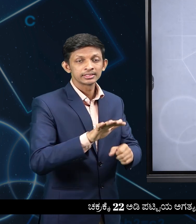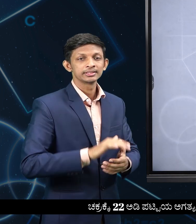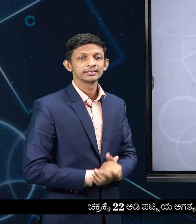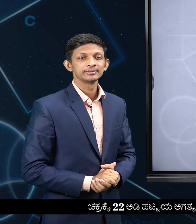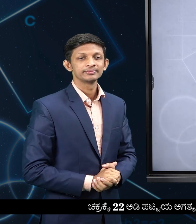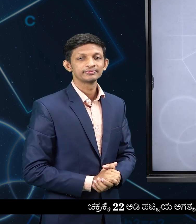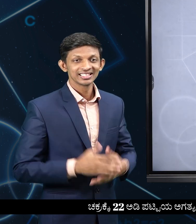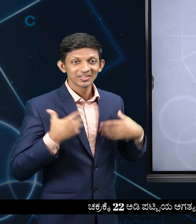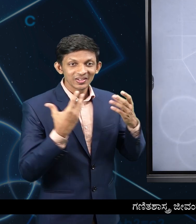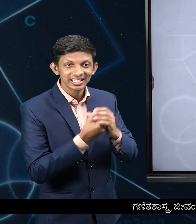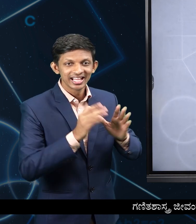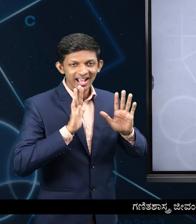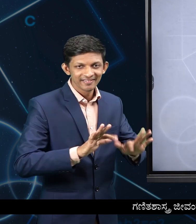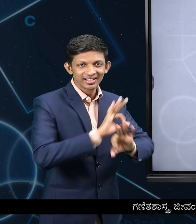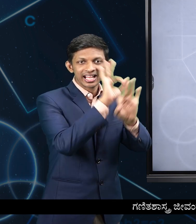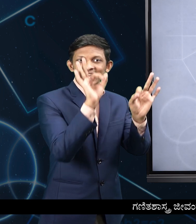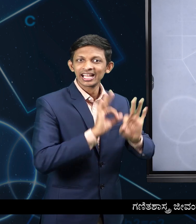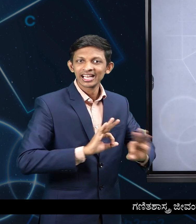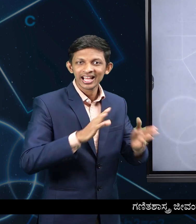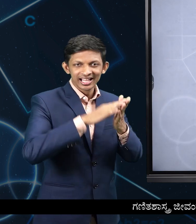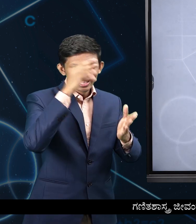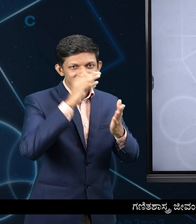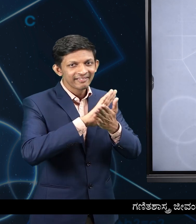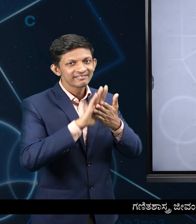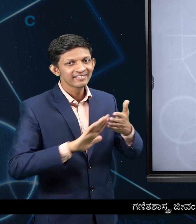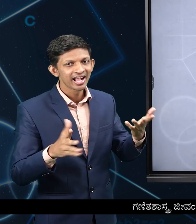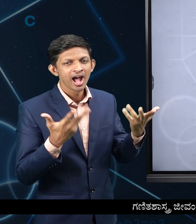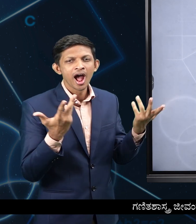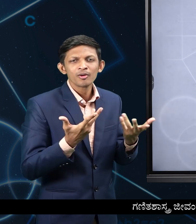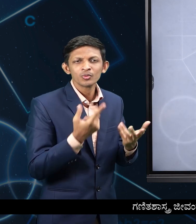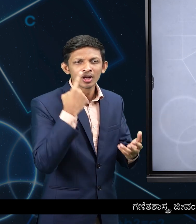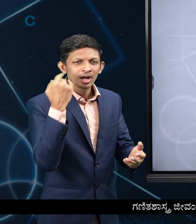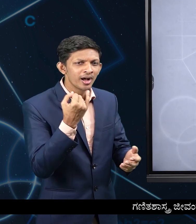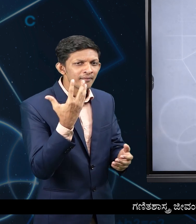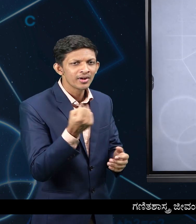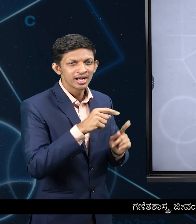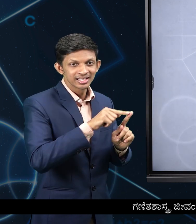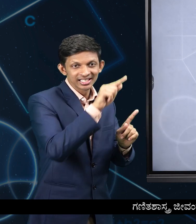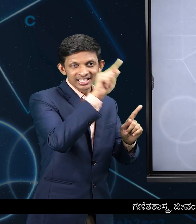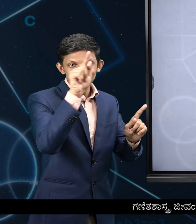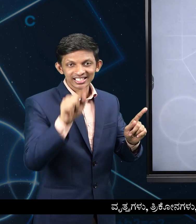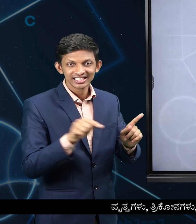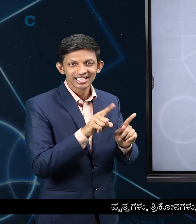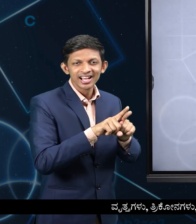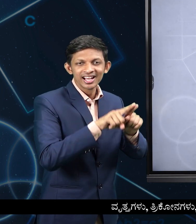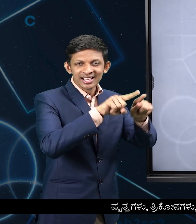ಹೇಳುತ್ತಾರೆ. ಗಣಿತಶಾಸ್ತ್ರ ಜೀವಂತವಾಗಿದೆ. ನೈಜ ಜೀವನದಲ್ಲಿ ಪ್ರದೇಶ ಮತ್ತು ಪರಿಧಿ, ವೃತ್ತಗಳು,